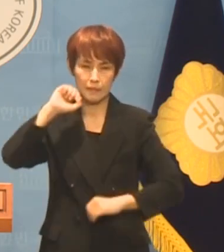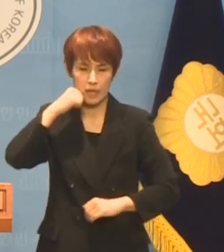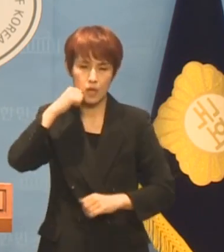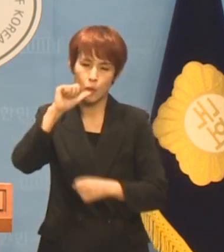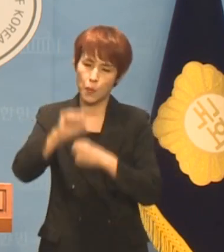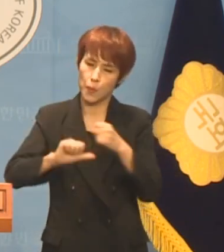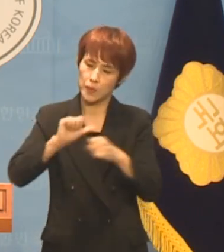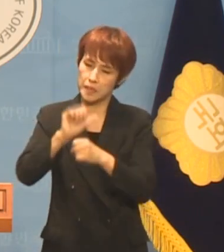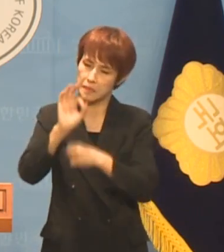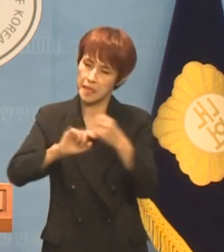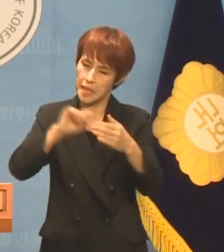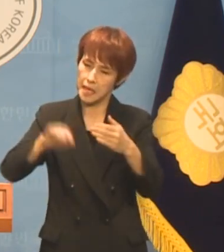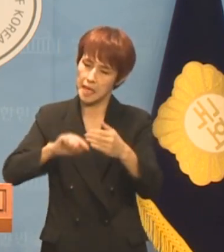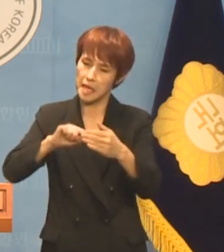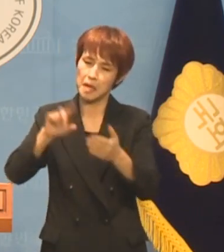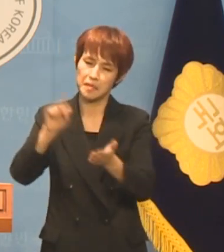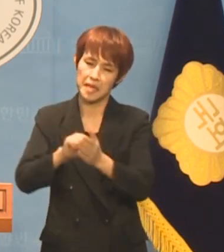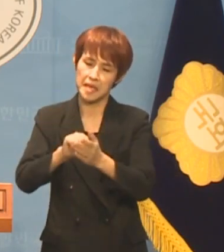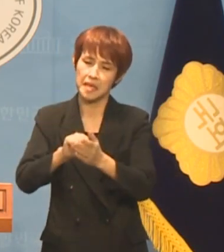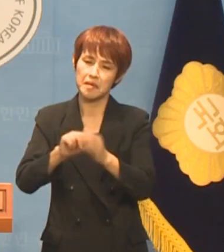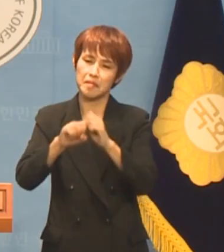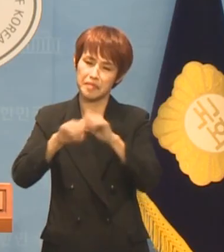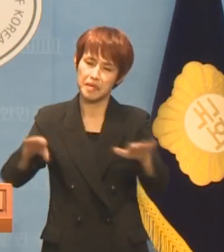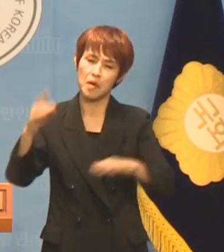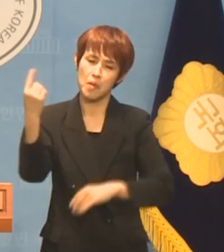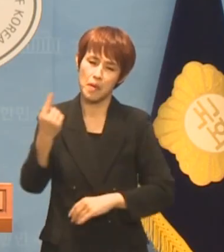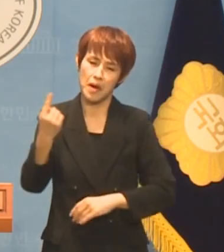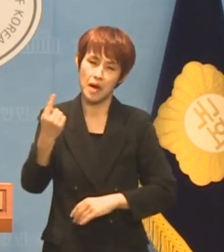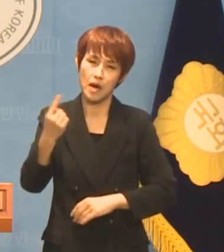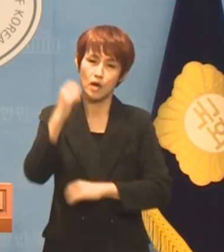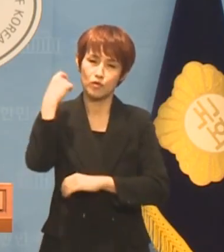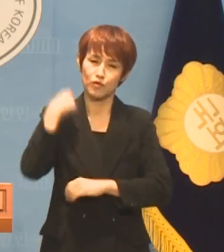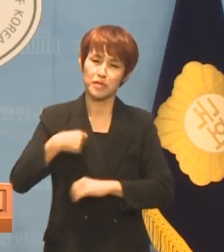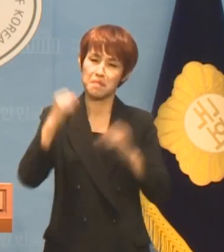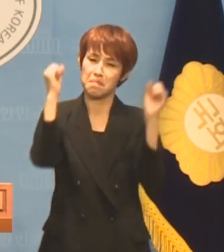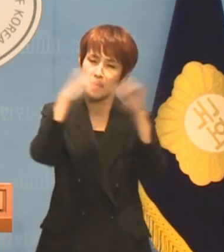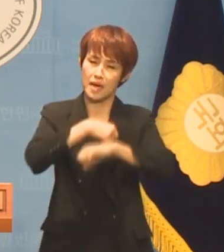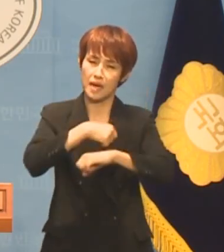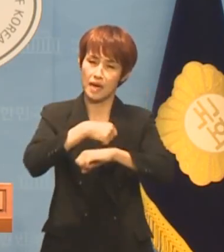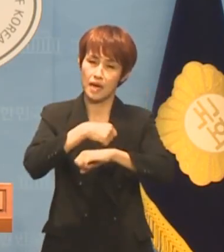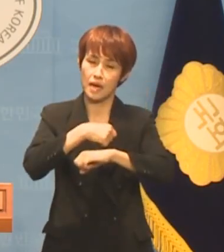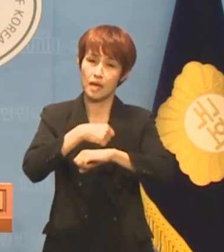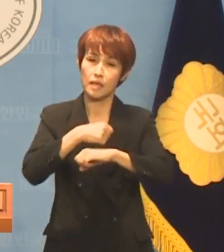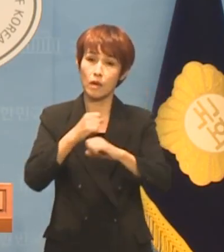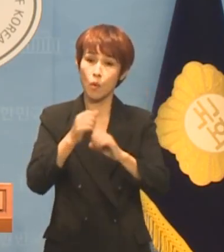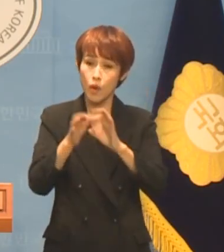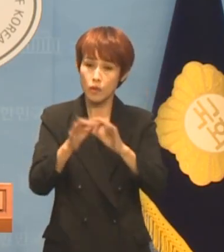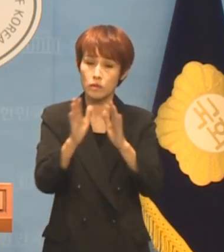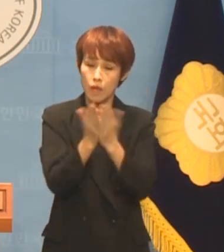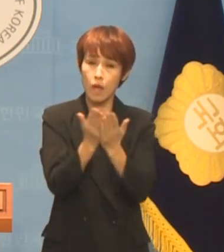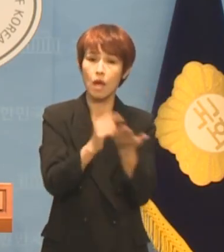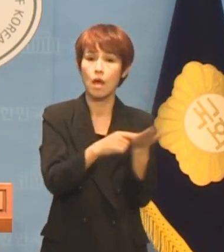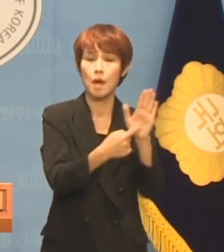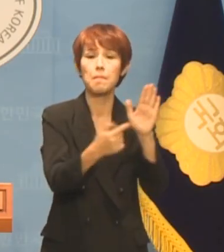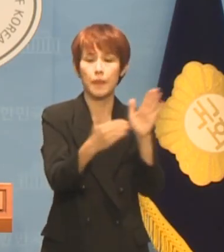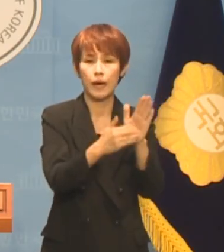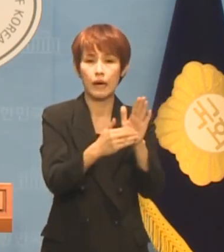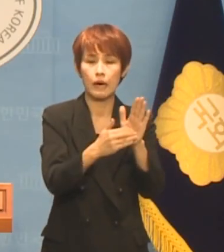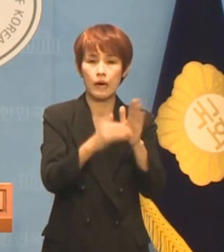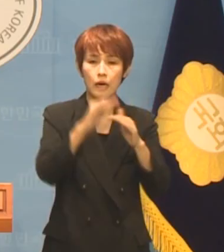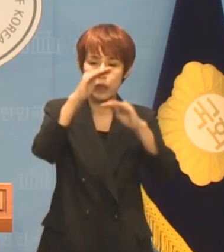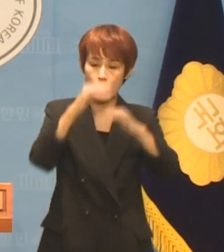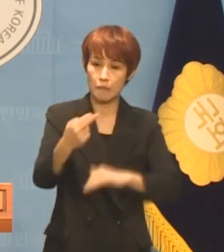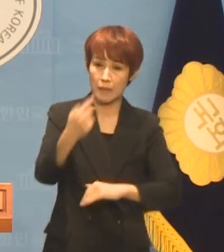안에 붕괴할 것이라는 내용의 중국의 몰락이라는 책을 발간했었습니다. 이후 본인의 주장이 틀리자